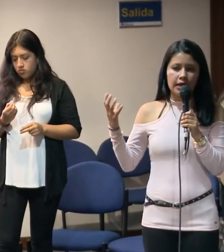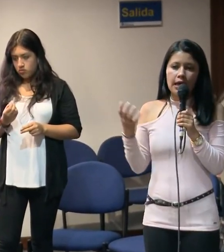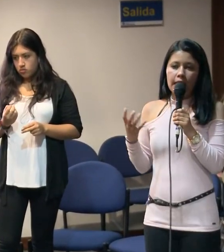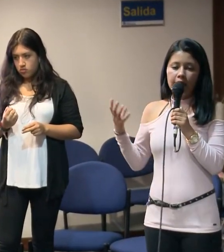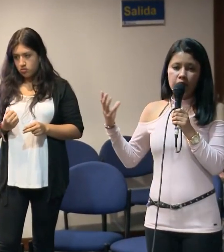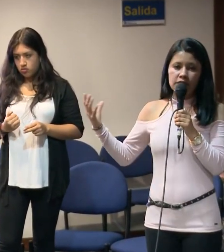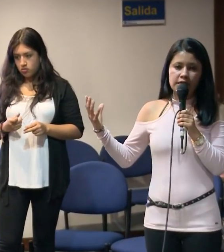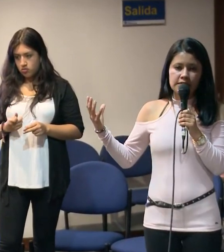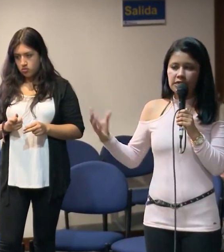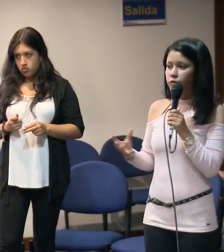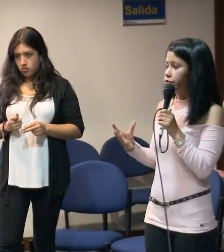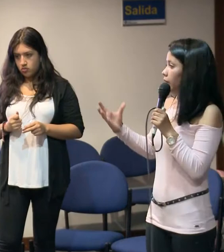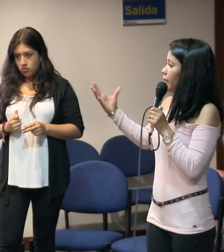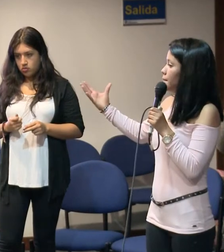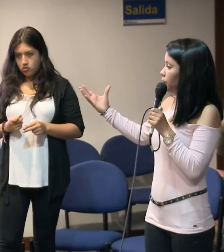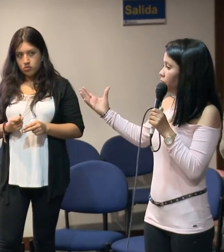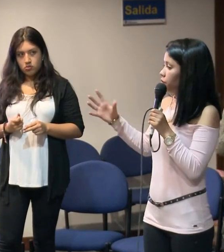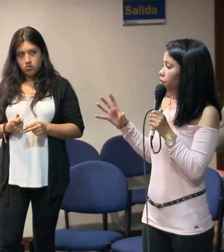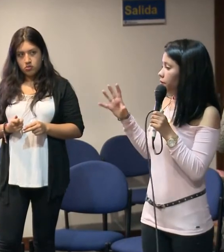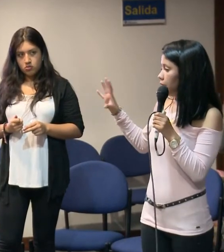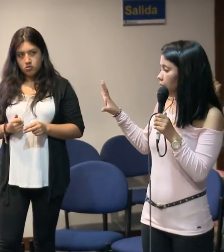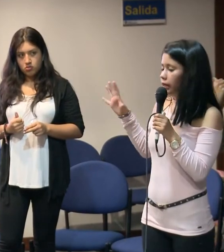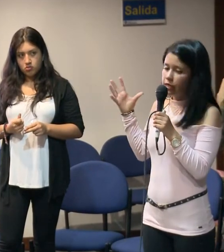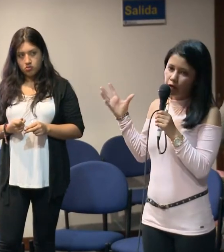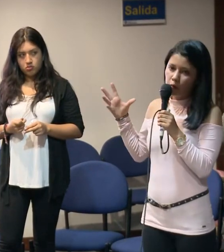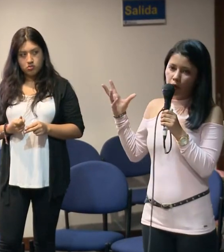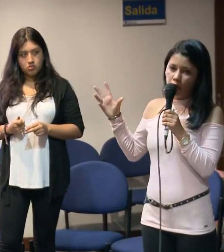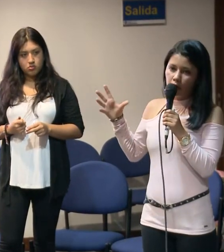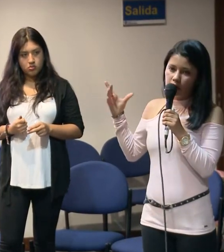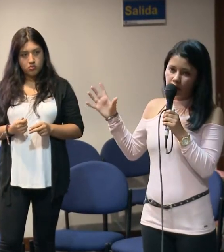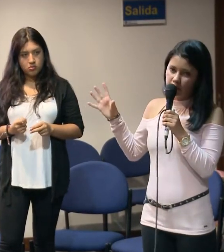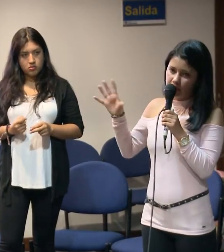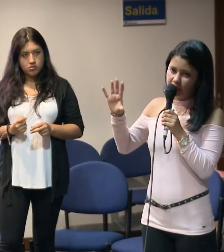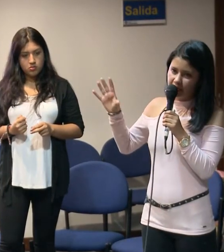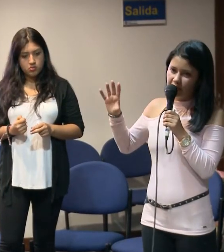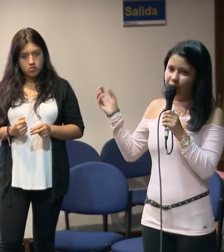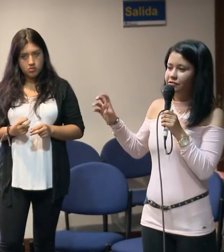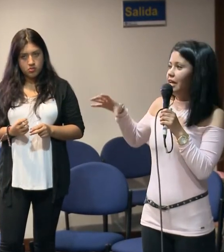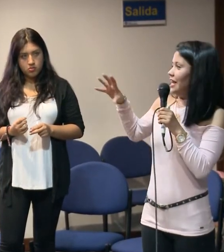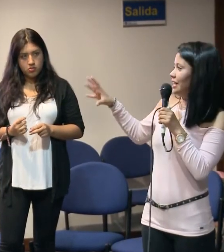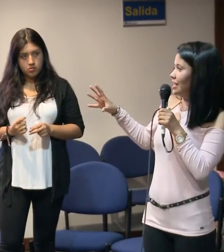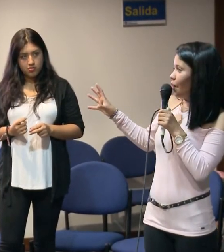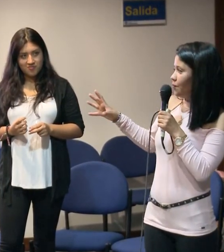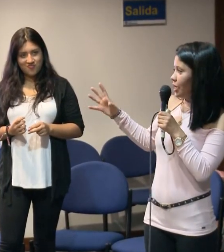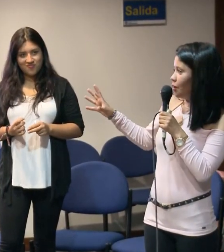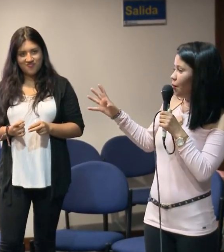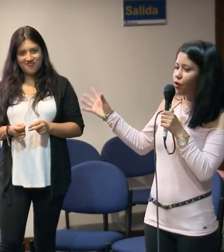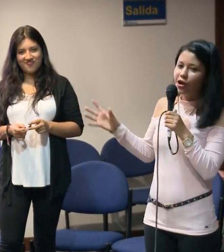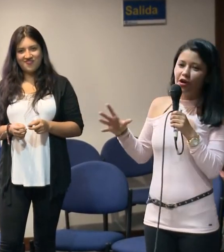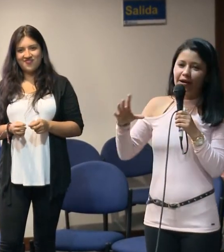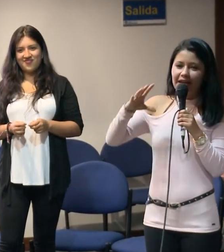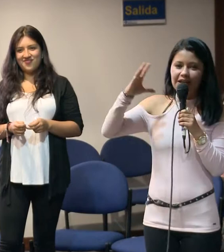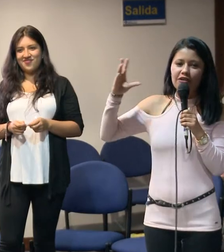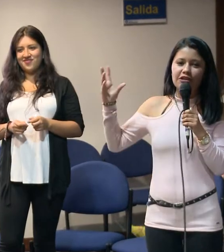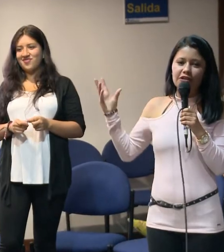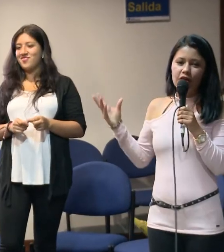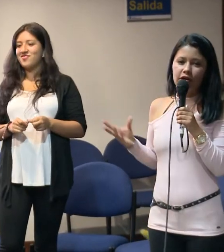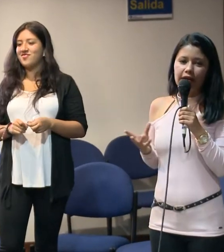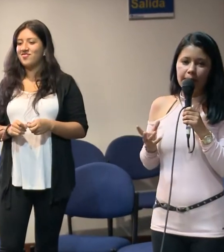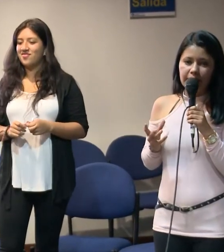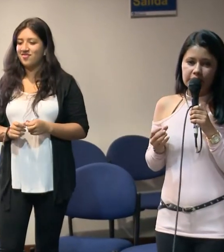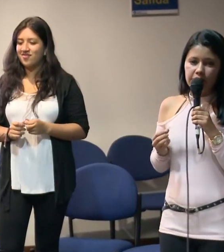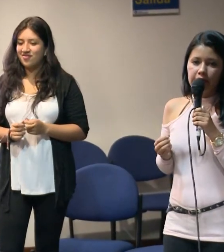más real. Entonces, ¿qué hicimos? Pinocho tiene un poco de olor, aunque ya se le ha ido, pero sí, tiene un poco de olor para que los